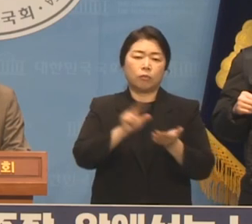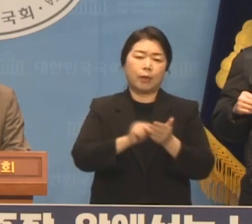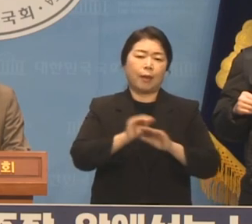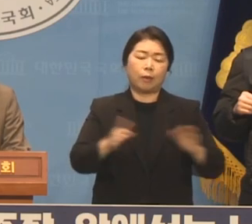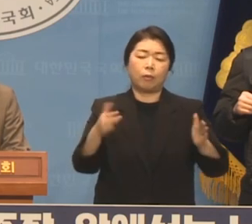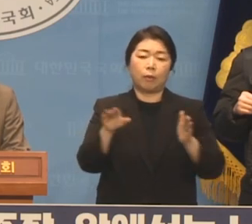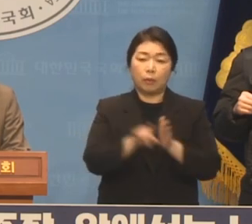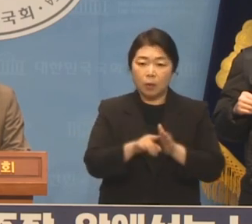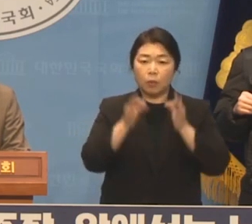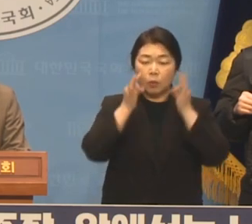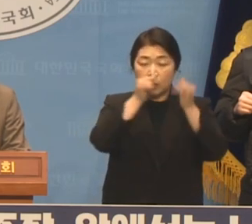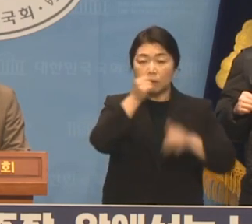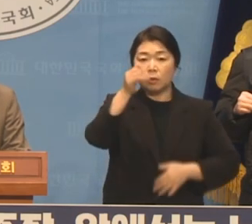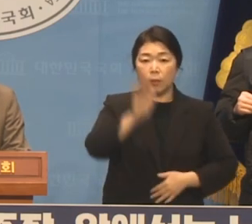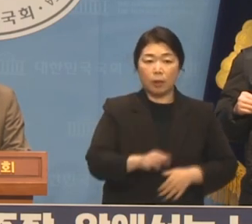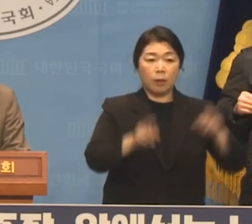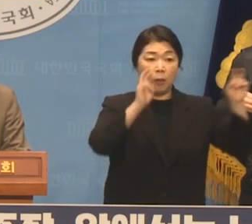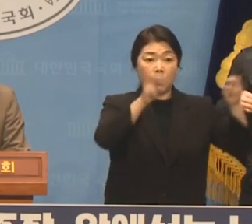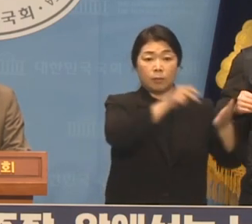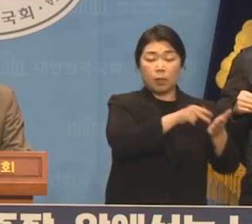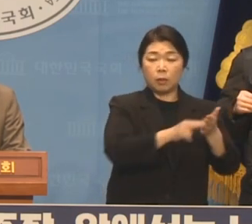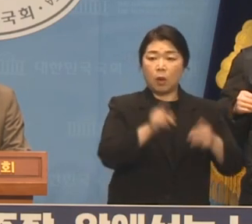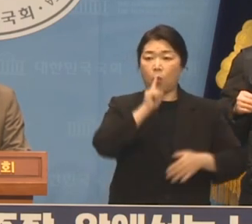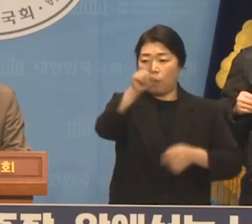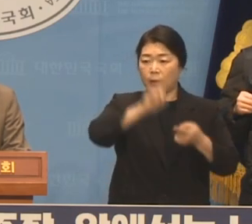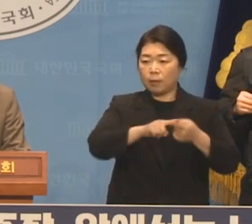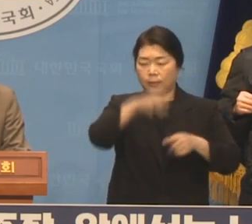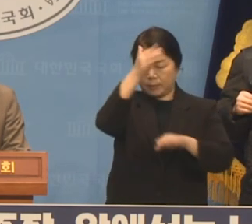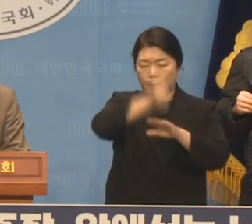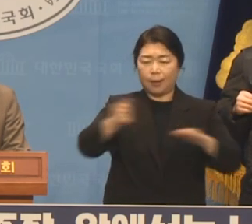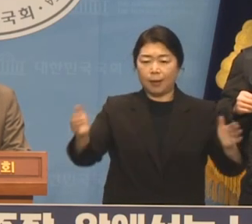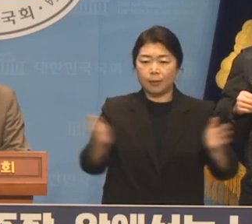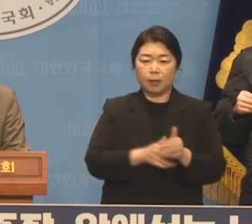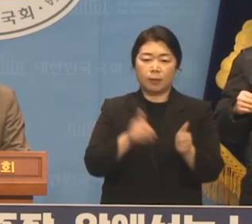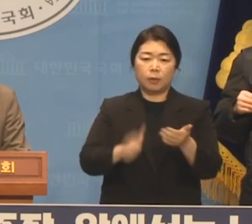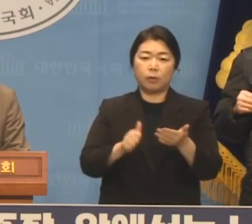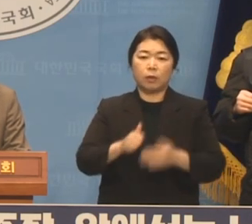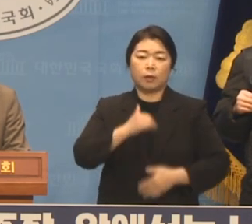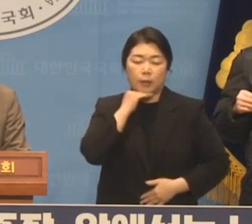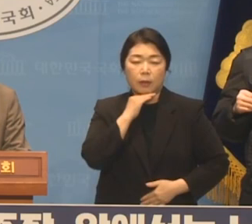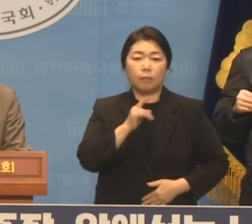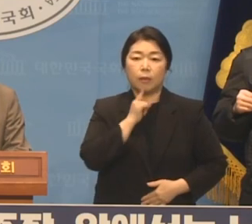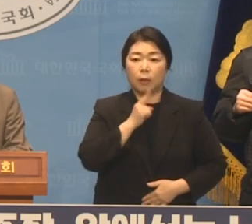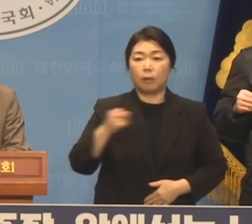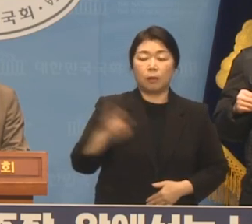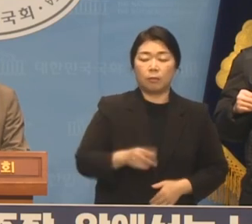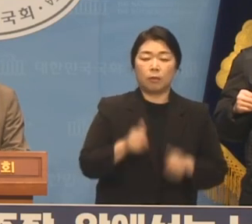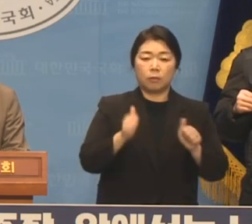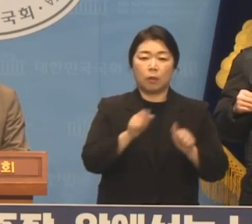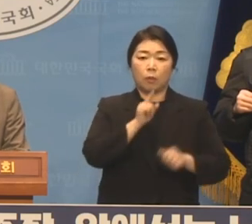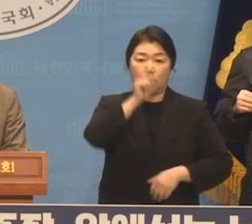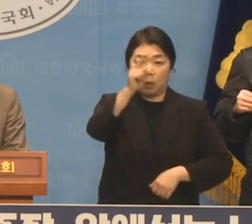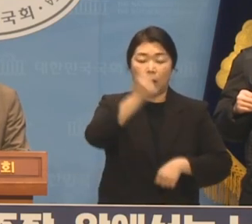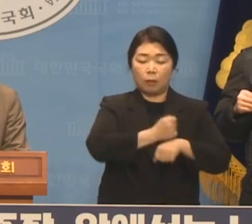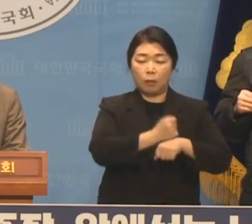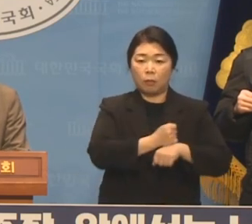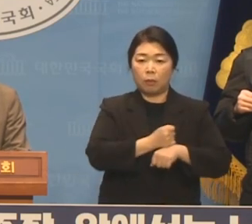노력했으나 사측은 고소고발권에 대해 끝까지 판결을 받겠다며 다시 한번 교섭을